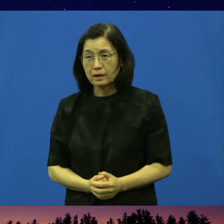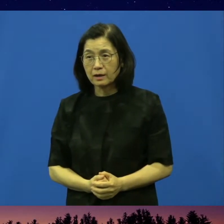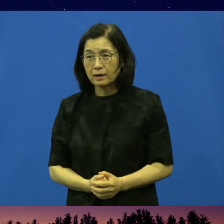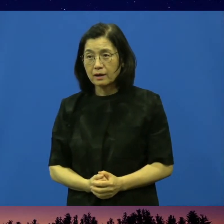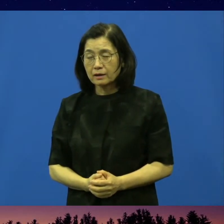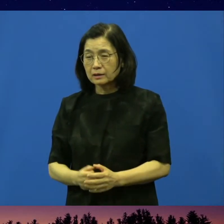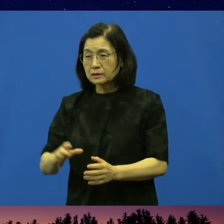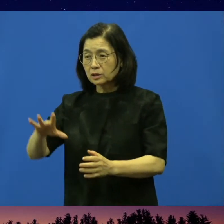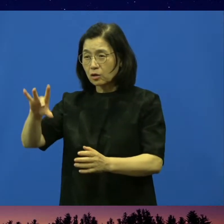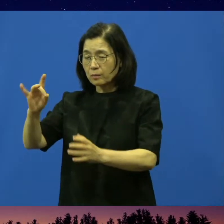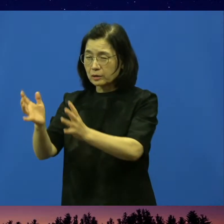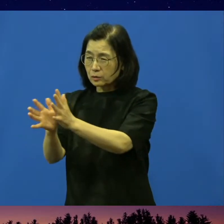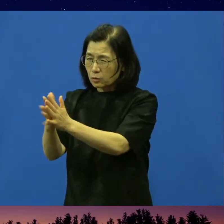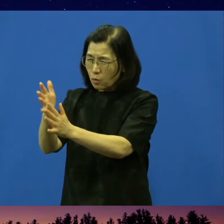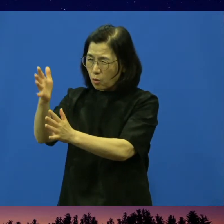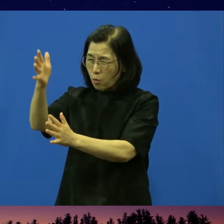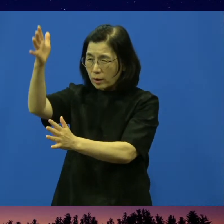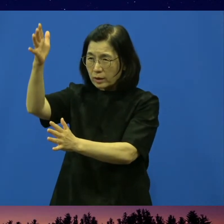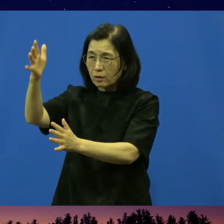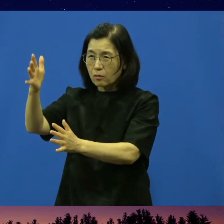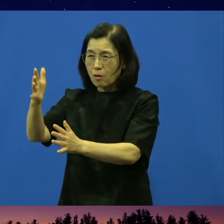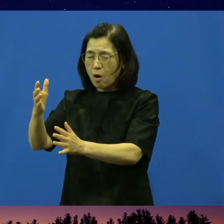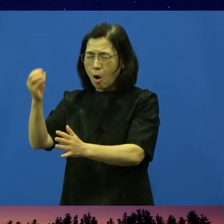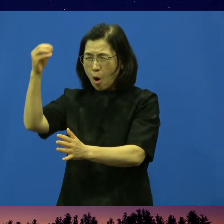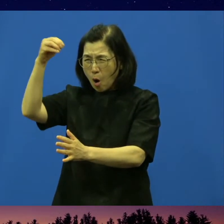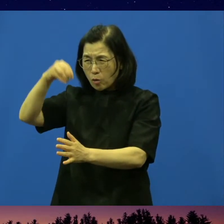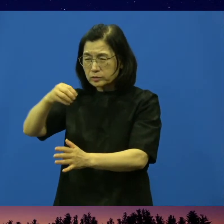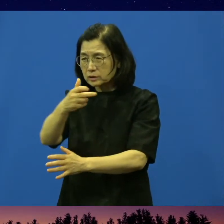나라도 국가도 제국도 다 사라져요.